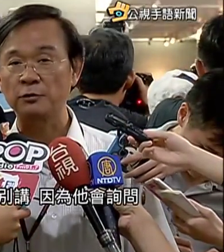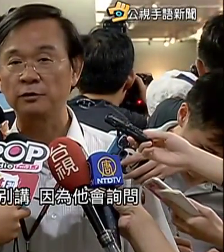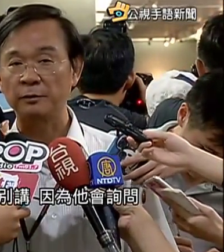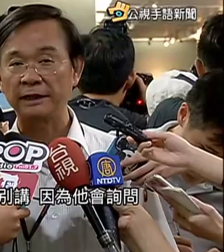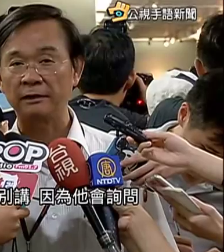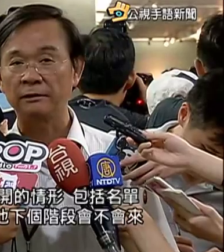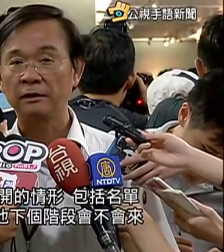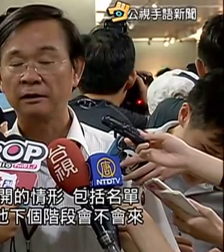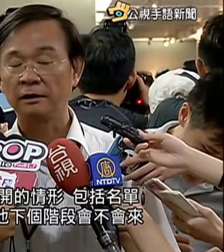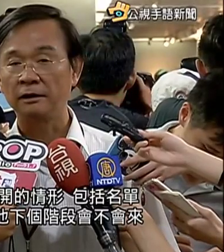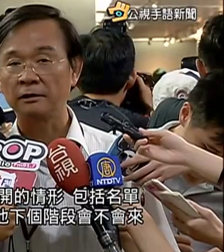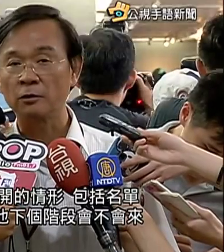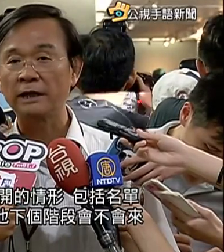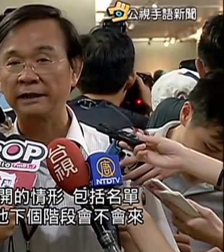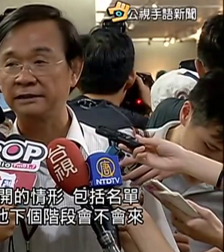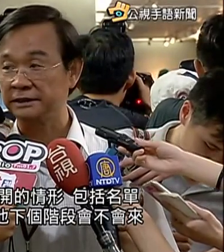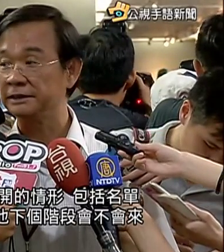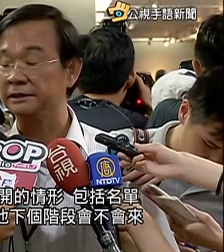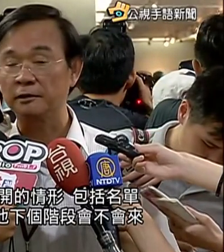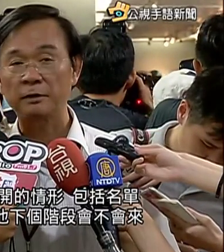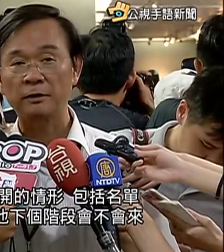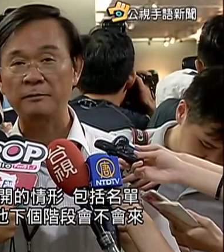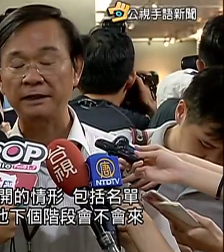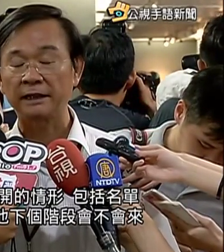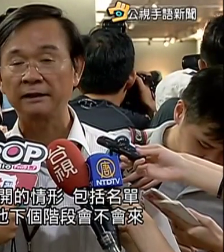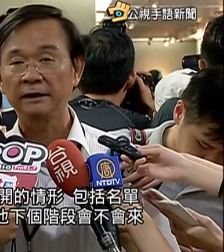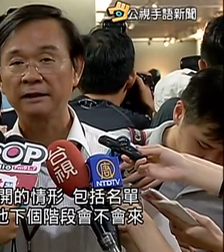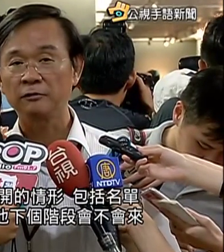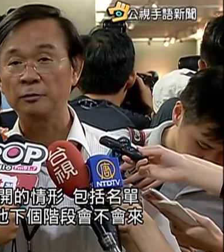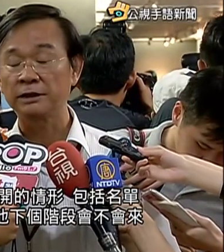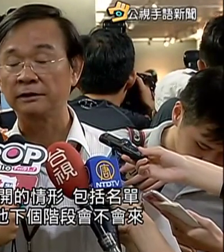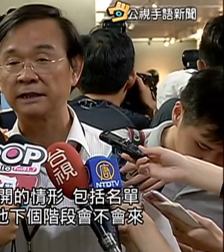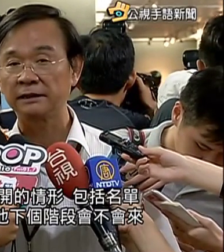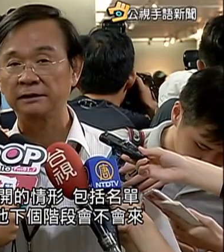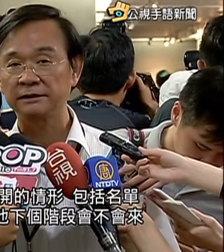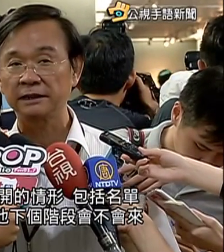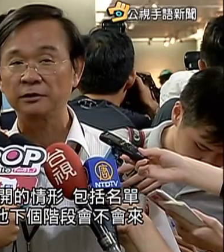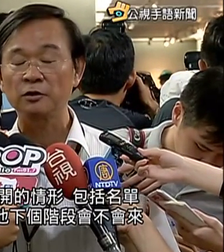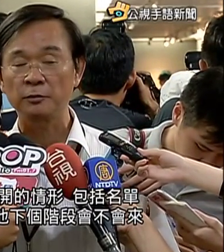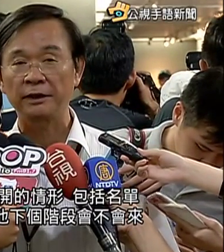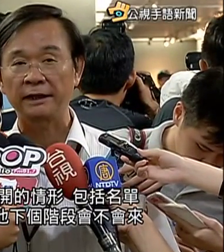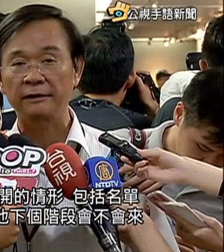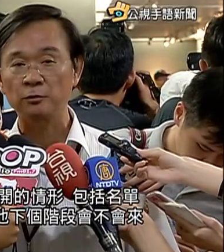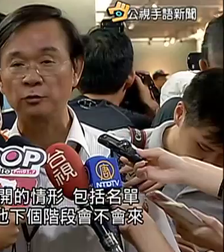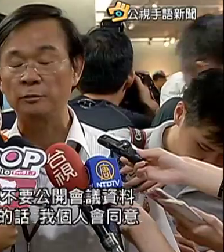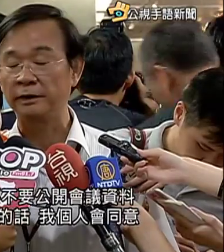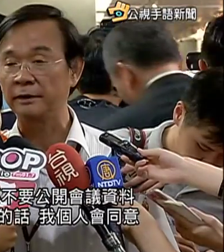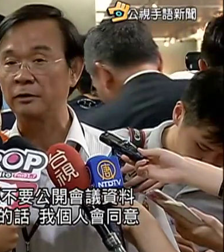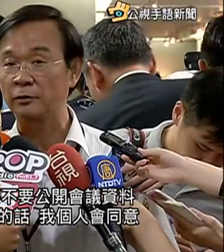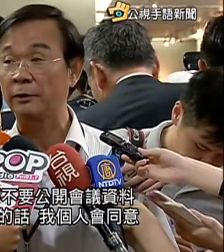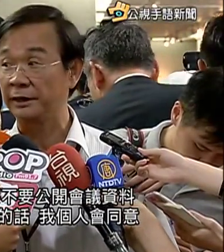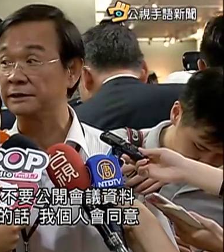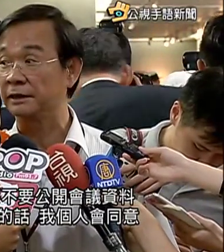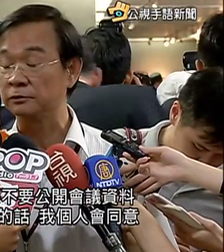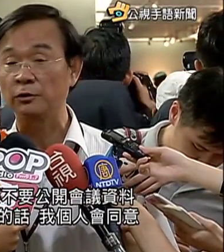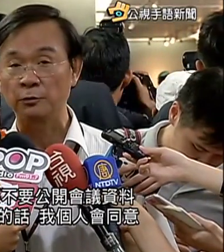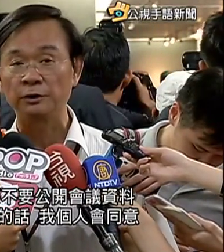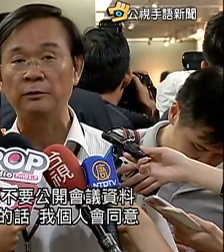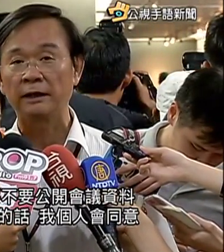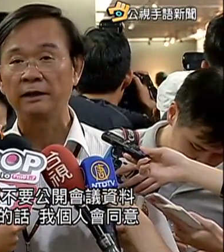问我们要公开的情形哦，包括名单。那我不晓得他下一阶段会不会来问我们要不要公开会议资料，如果有问的话，我